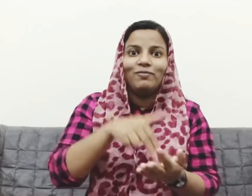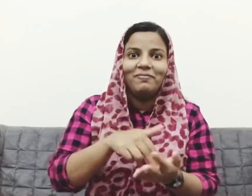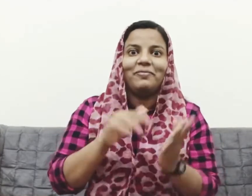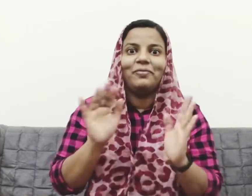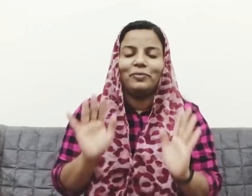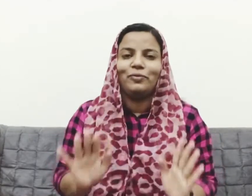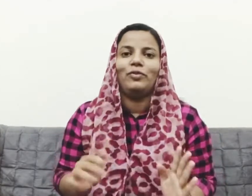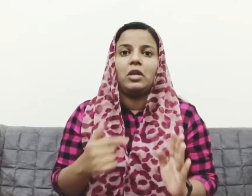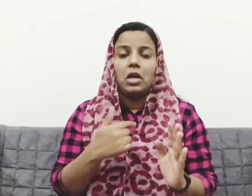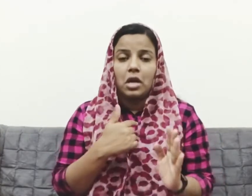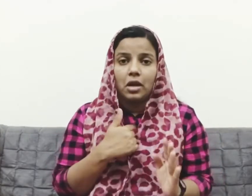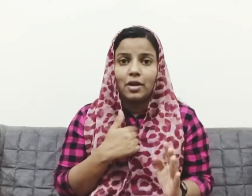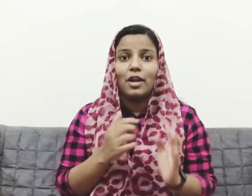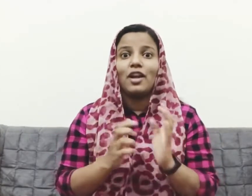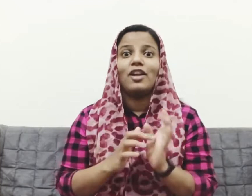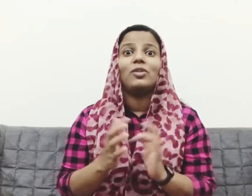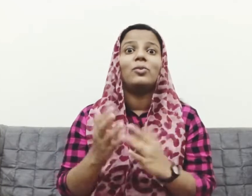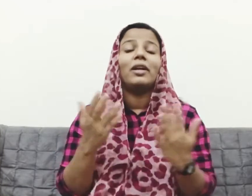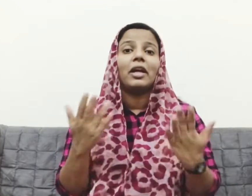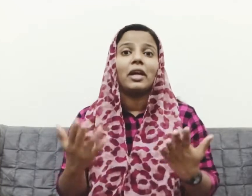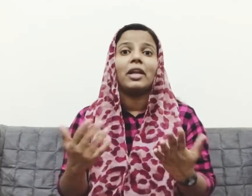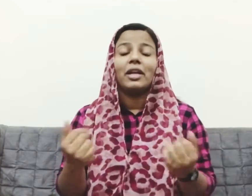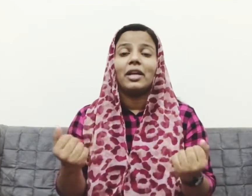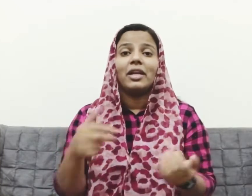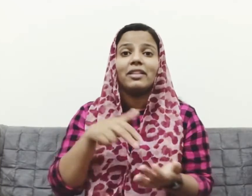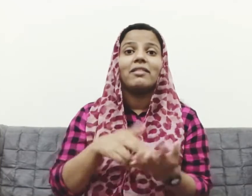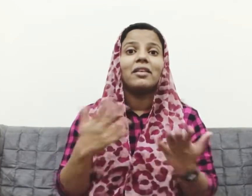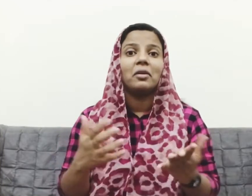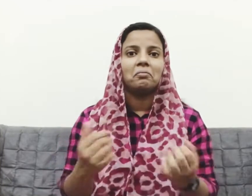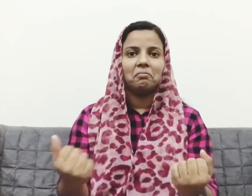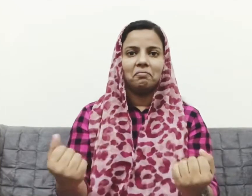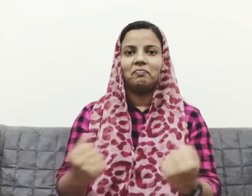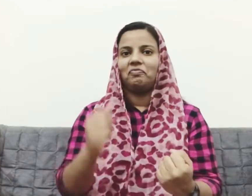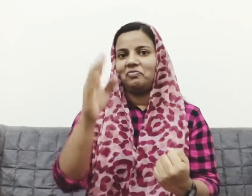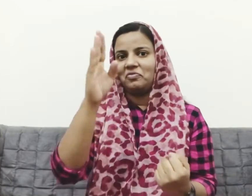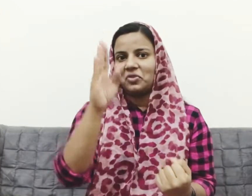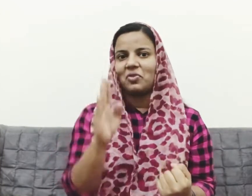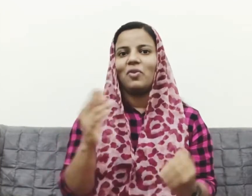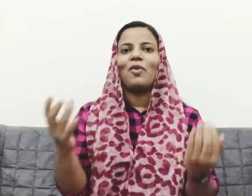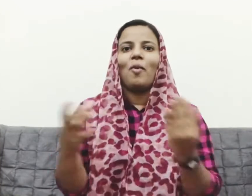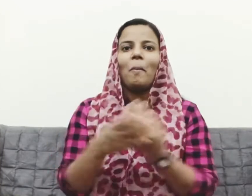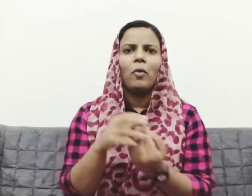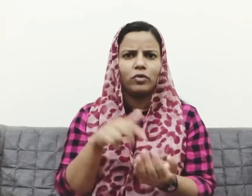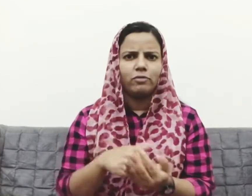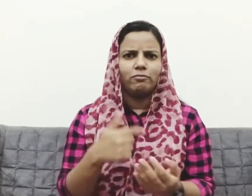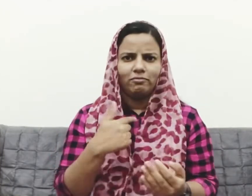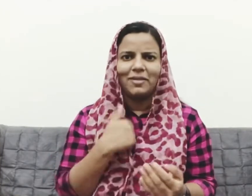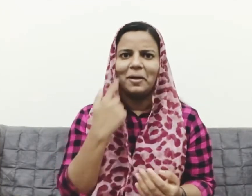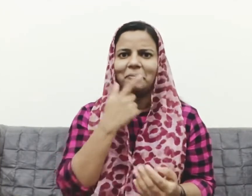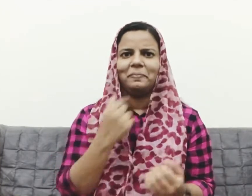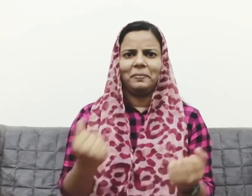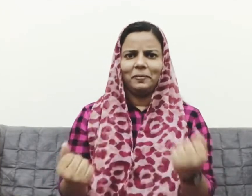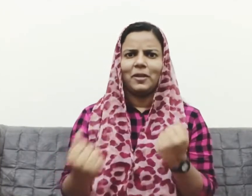പ്രഖ്യാപിക്കുക, യഹോവ ഒരു മഹാവീരനെ പോലെ എന്നോട് കൂടെയുണ്ട്. ഇന്ന് പ്രഭാതി നമുക്കും ധൈര്യത്തോടെ പറയാൻ കഴിയും, യഹോവ